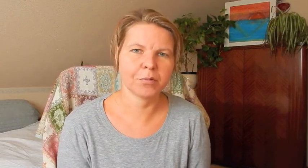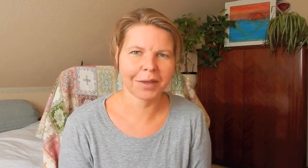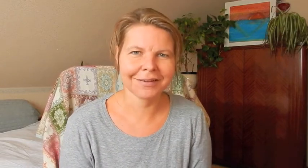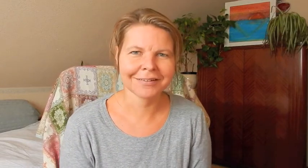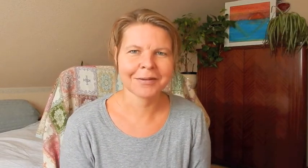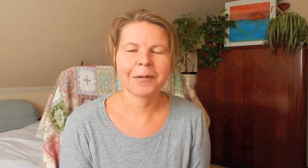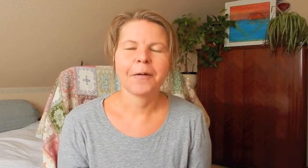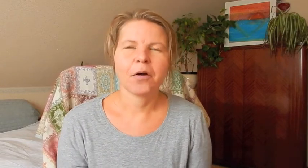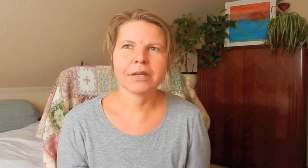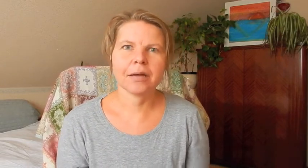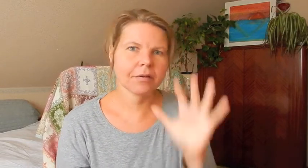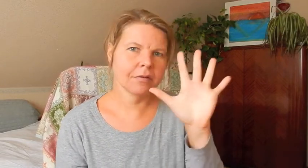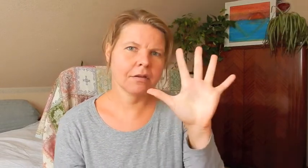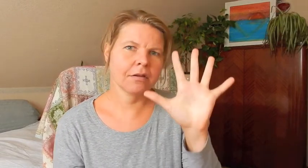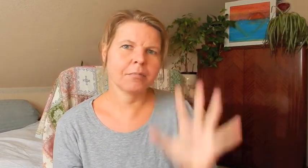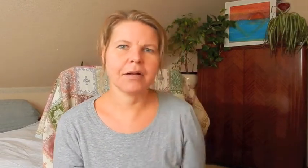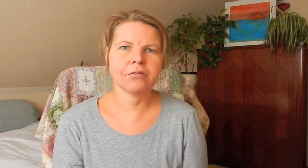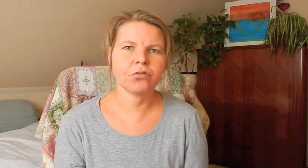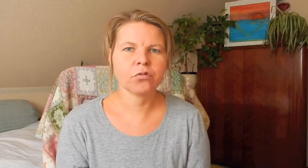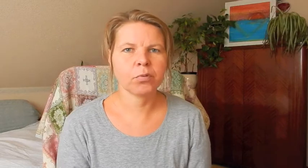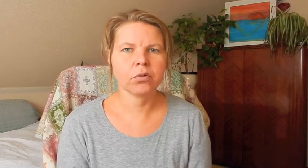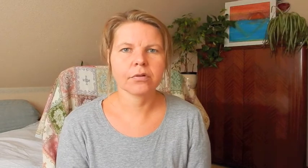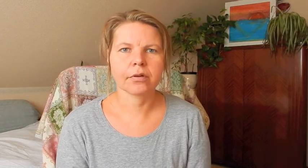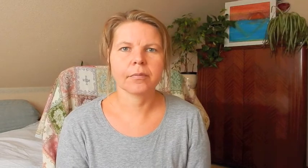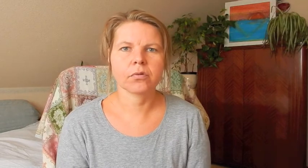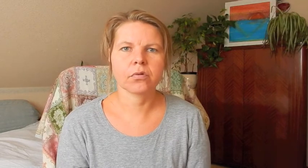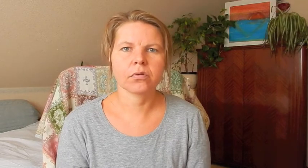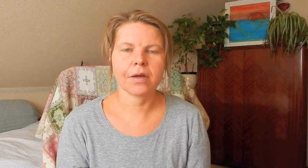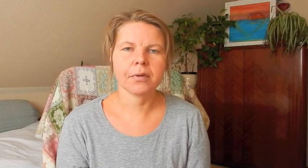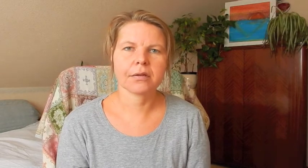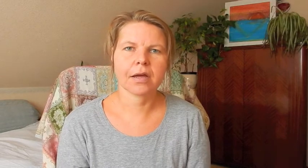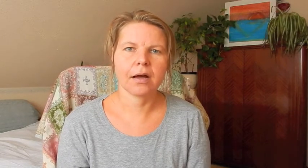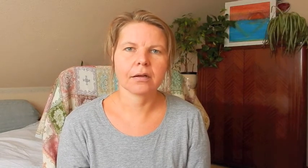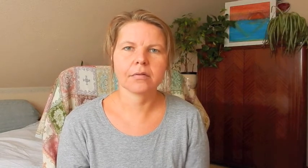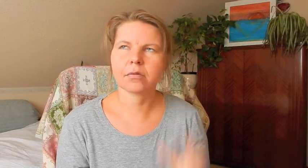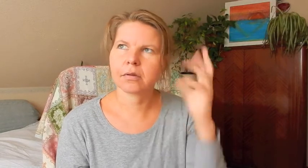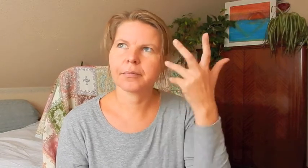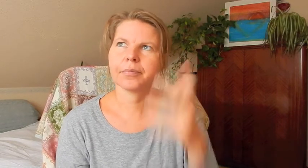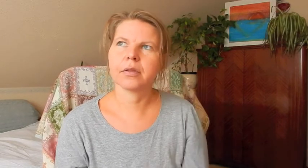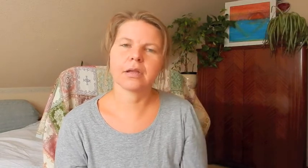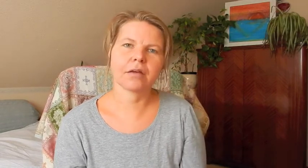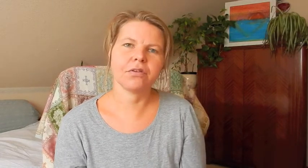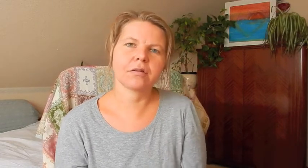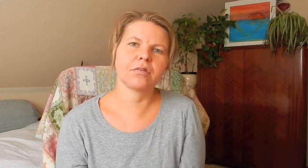so bringt. Und ich habe das mal in 5 Punkte so zusammengetragen, jetzt in der